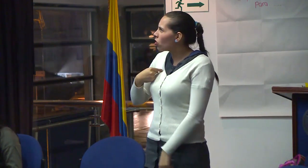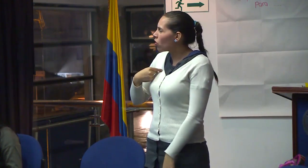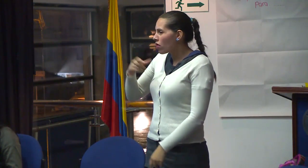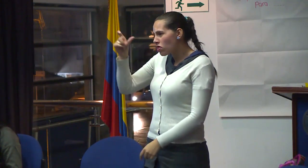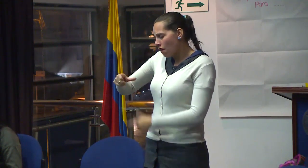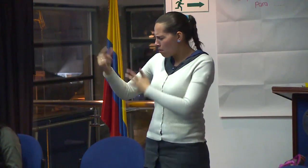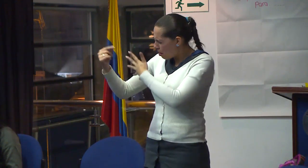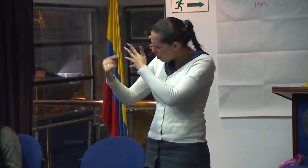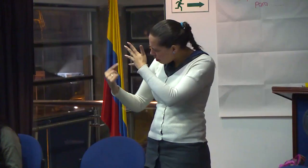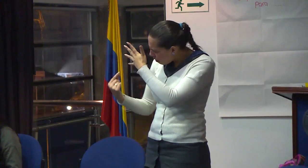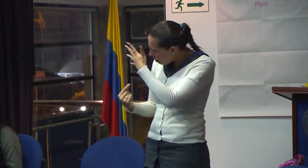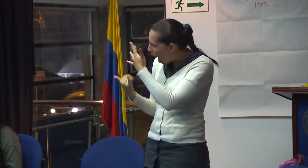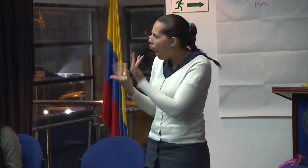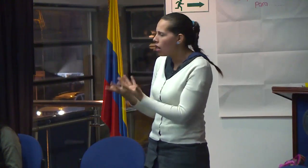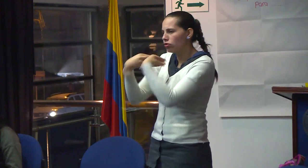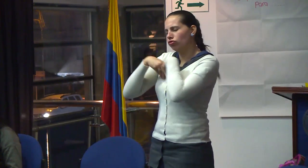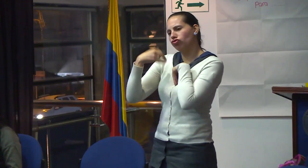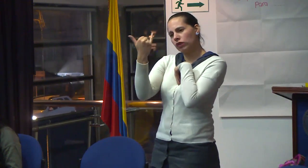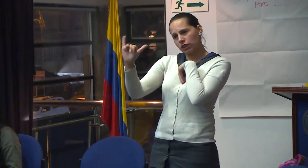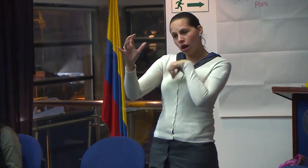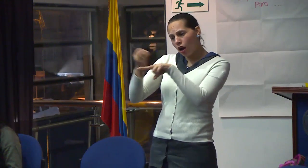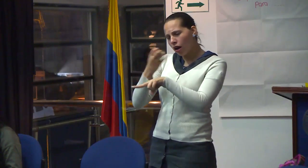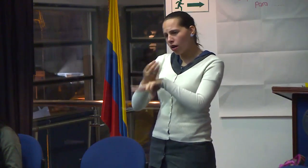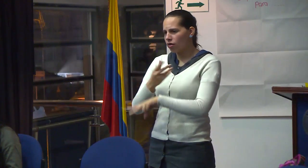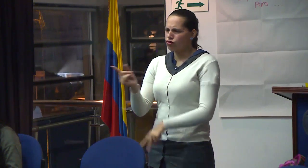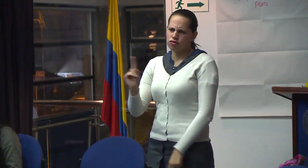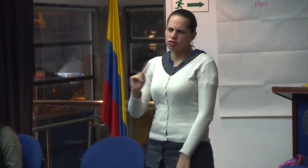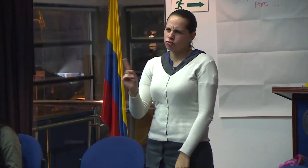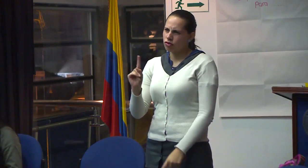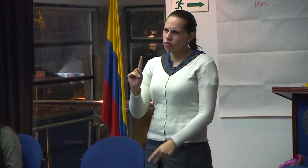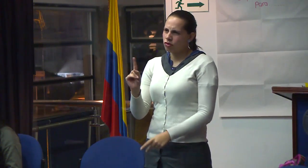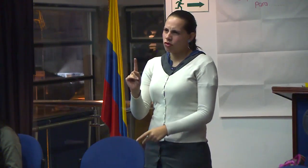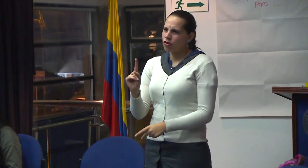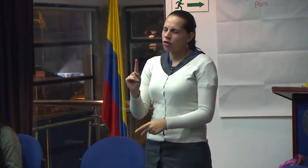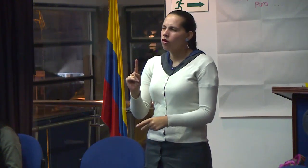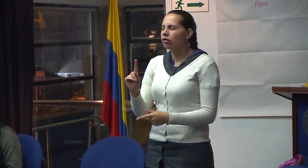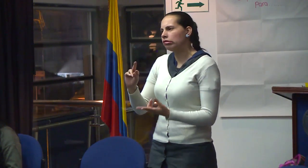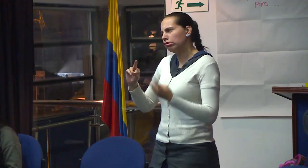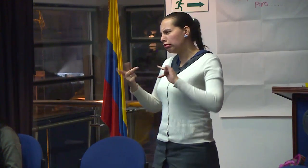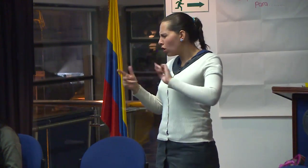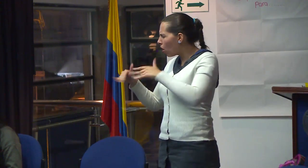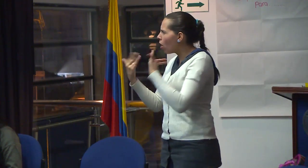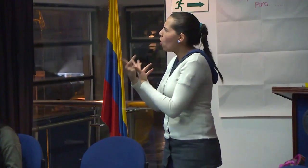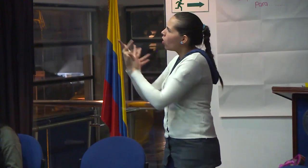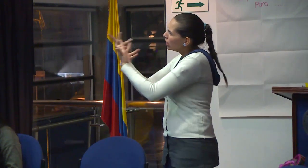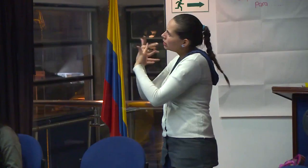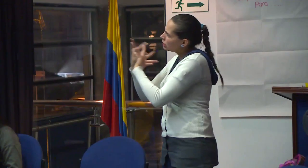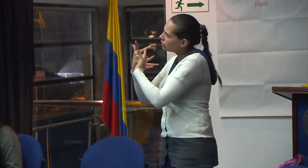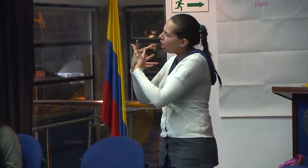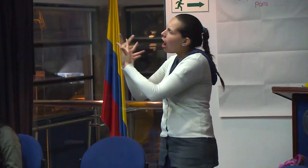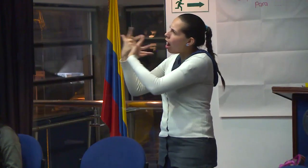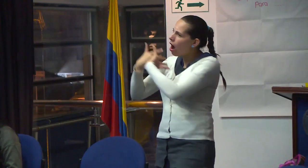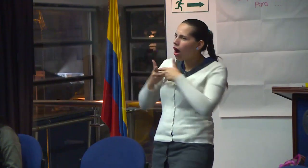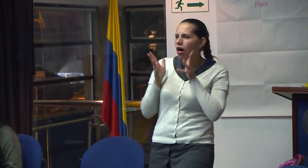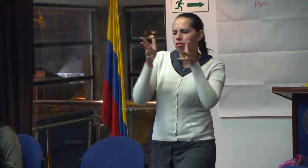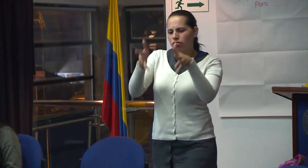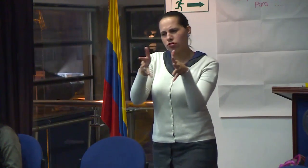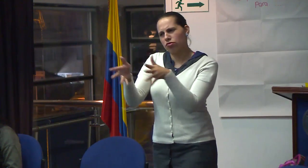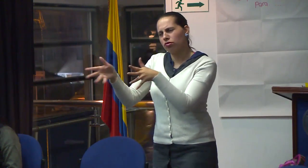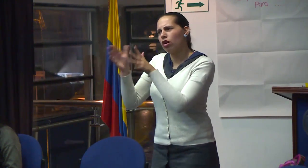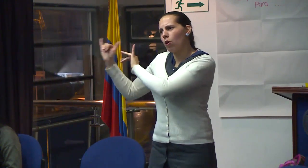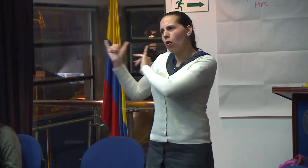ser, sino como nos enseñaron. Terminamos muchas veces replicando a nuestros maestros.